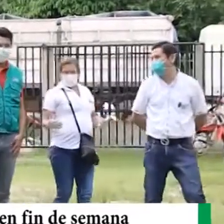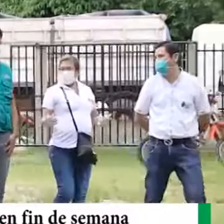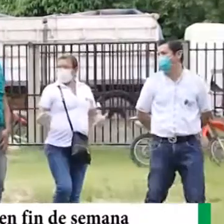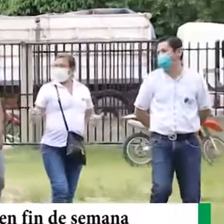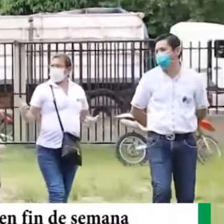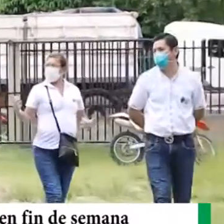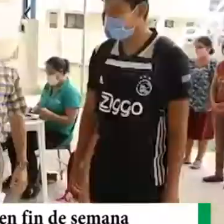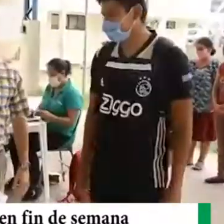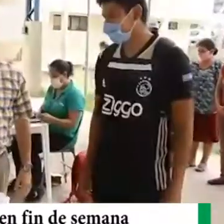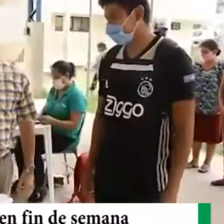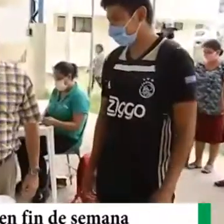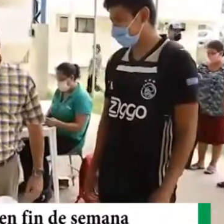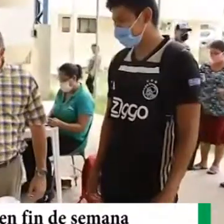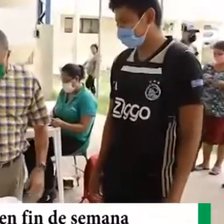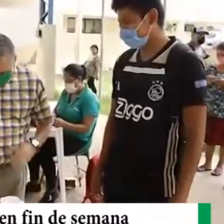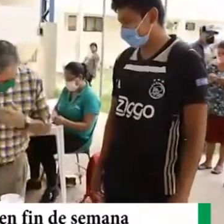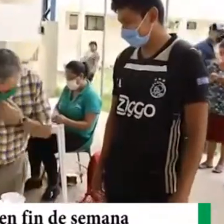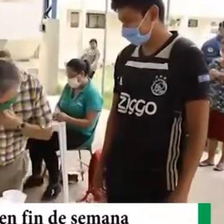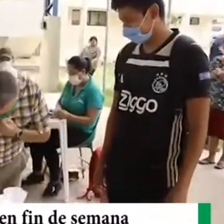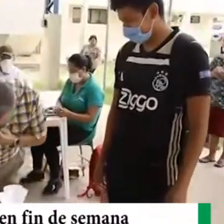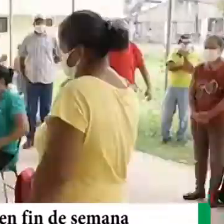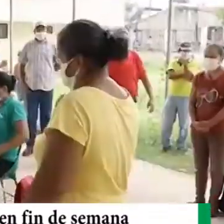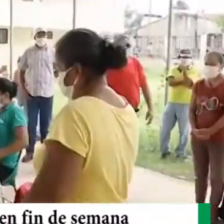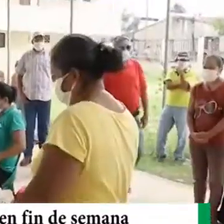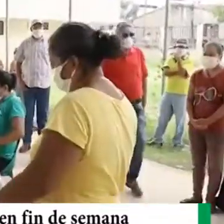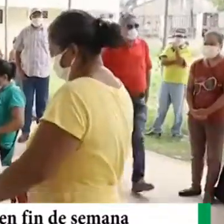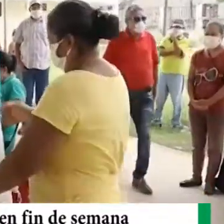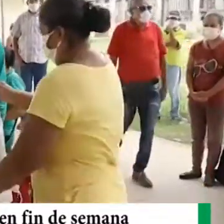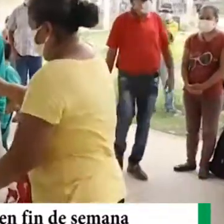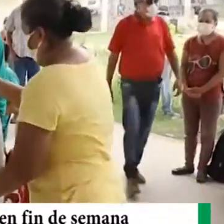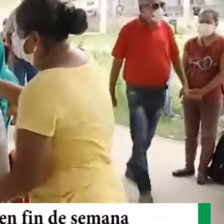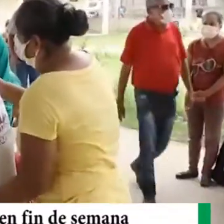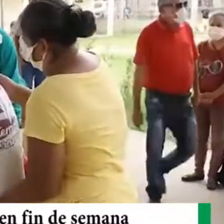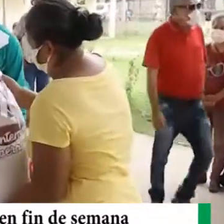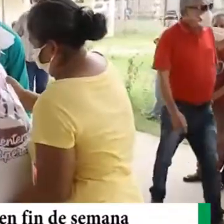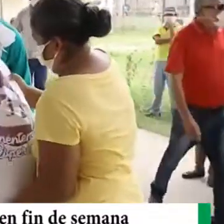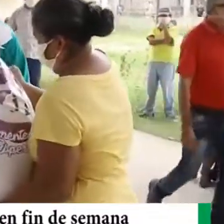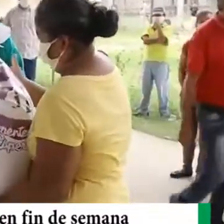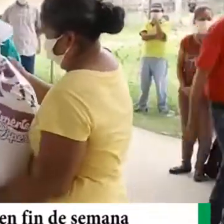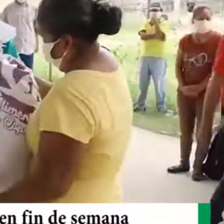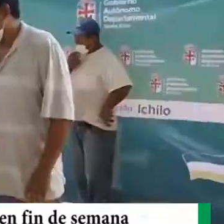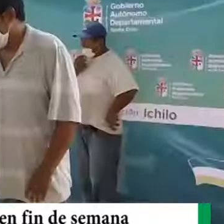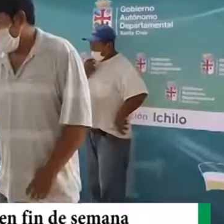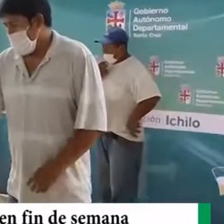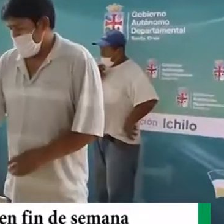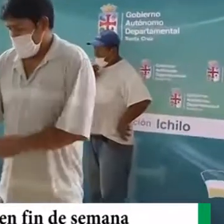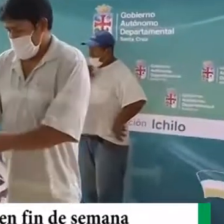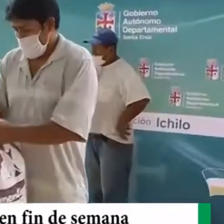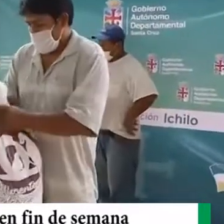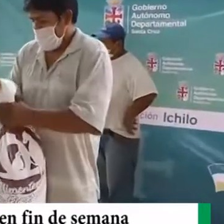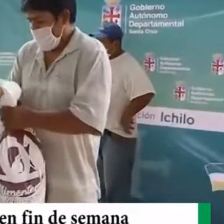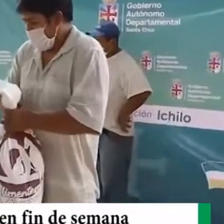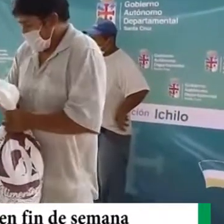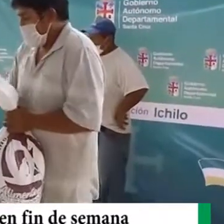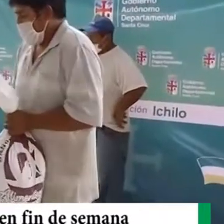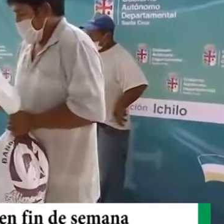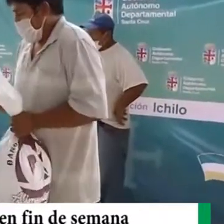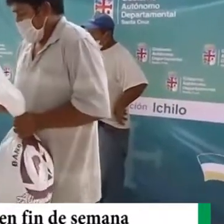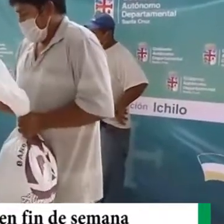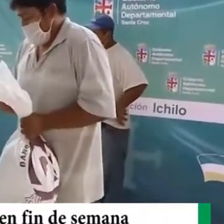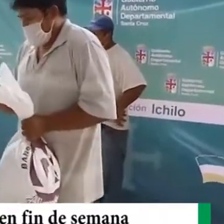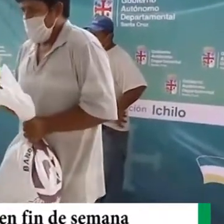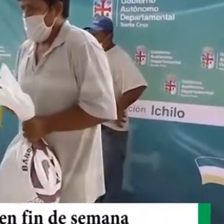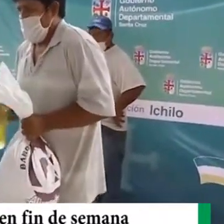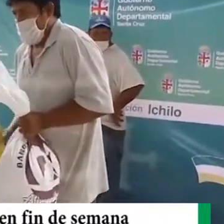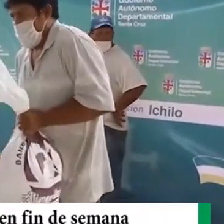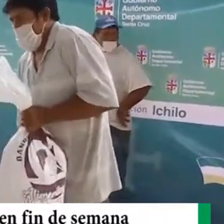Sierra, de Paurito, Montero Hoyos y también del Palmar. Vamos a entregar ahí cerca de 2.500 bolsas de alimentos solidarios